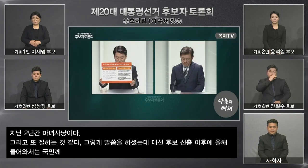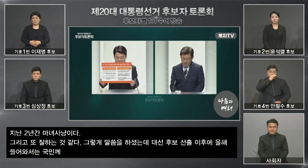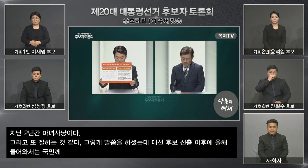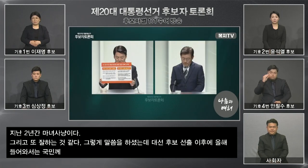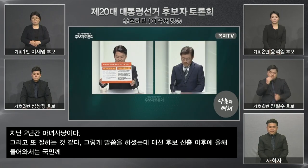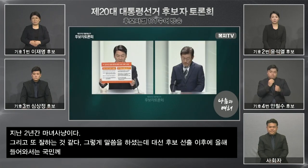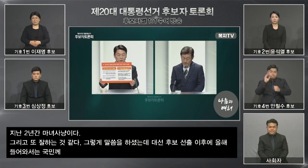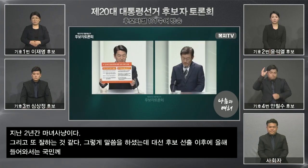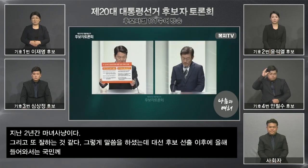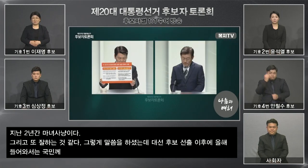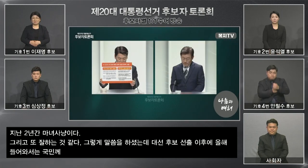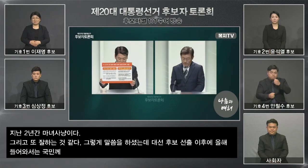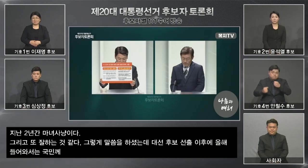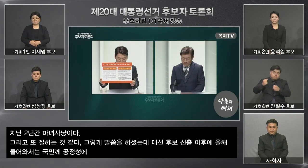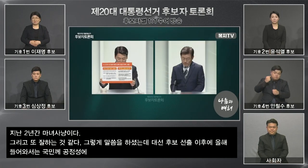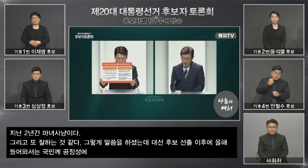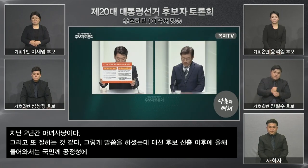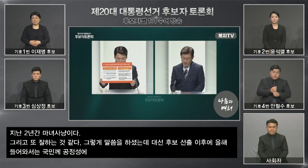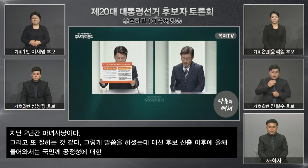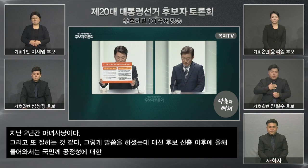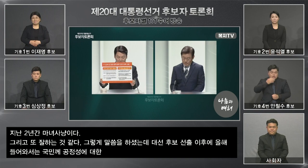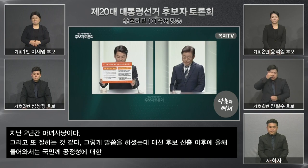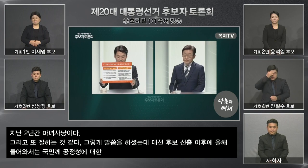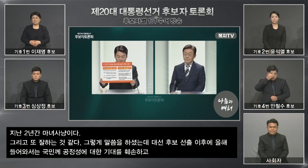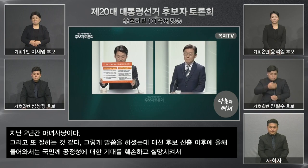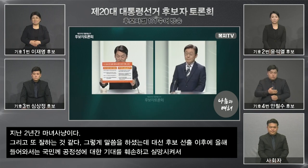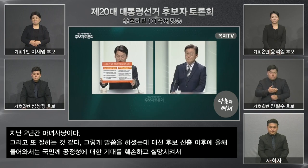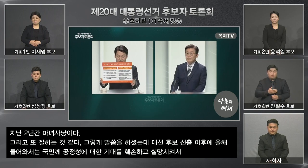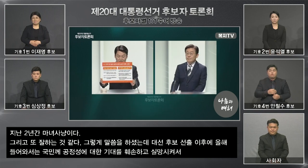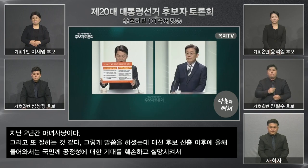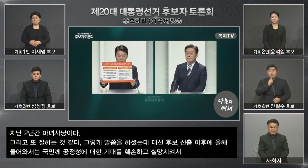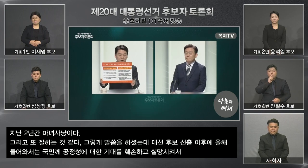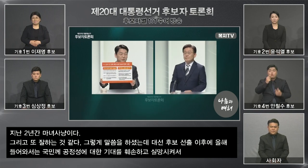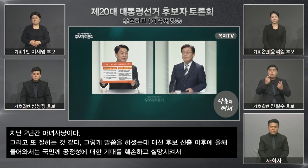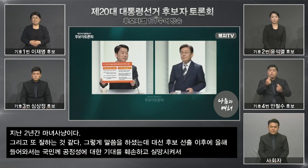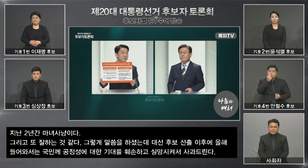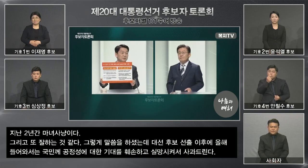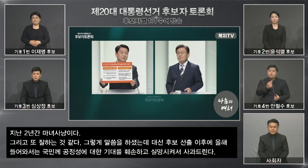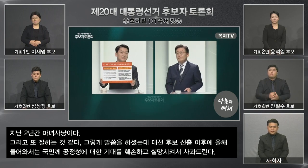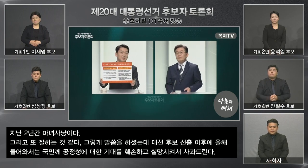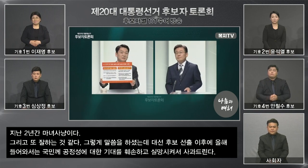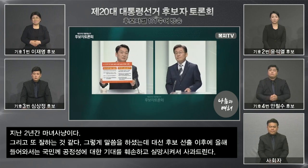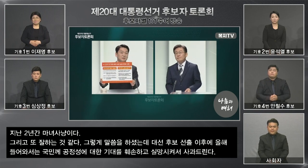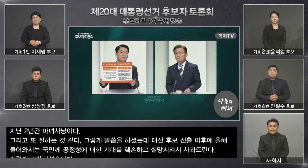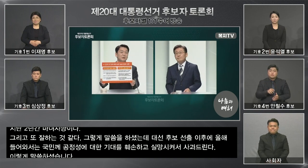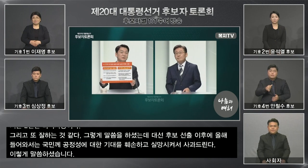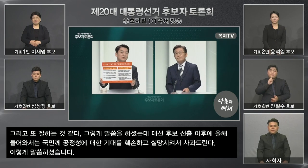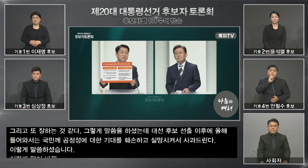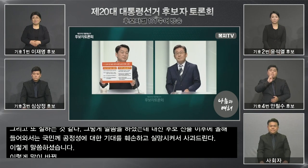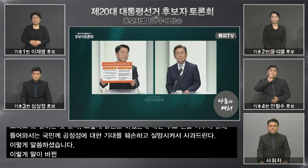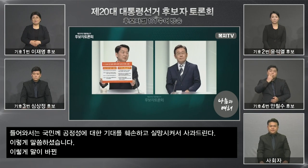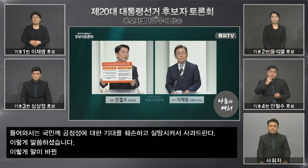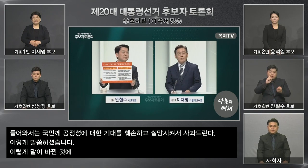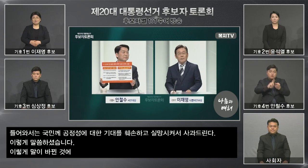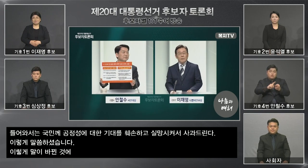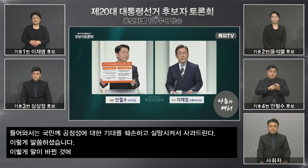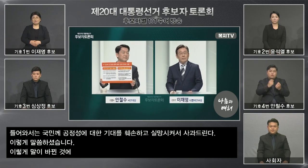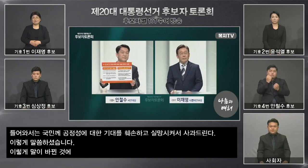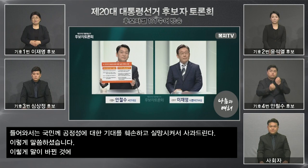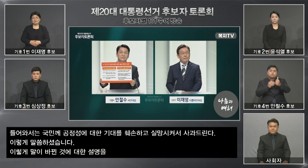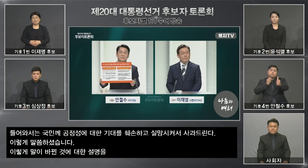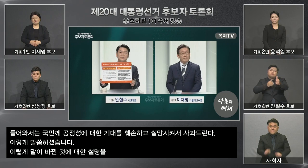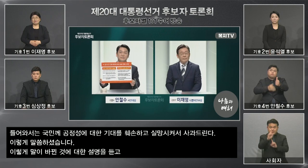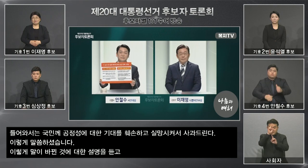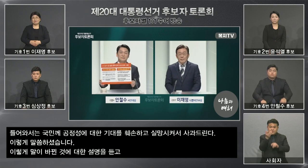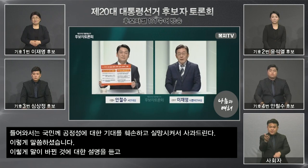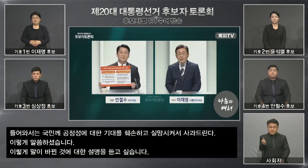실망시켜서 사과드린다고 이렇게 말씀하셨습니다. 이렇게 말이 바뀐 것에 대한 설명을 듣고 싶습니다. 이재명